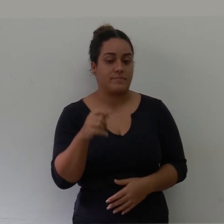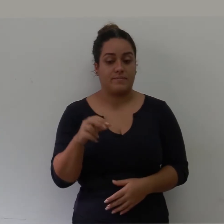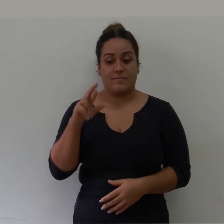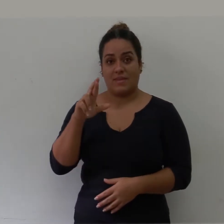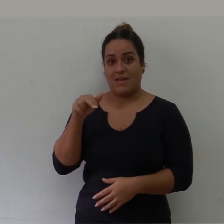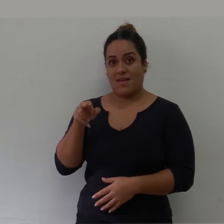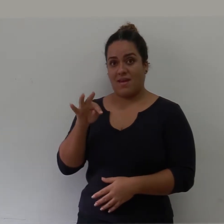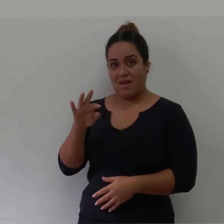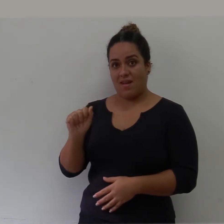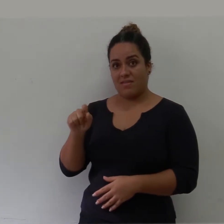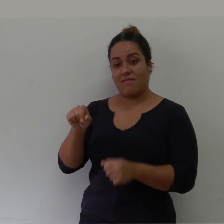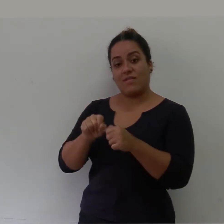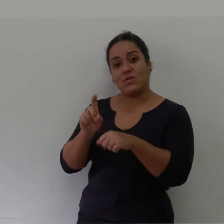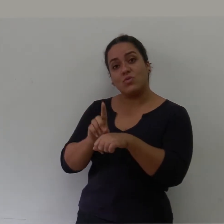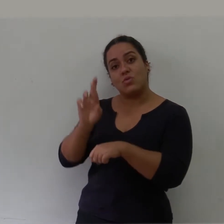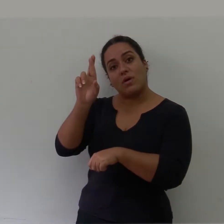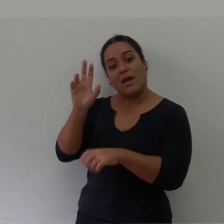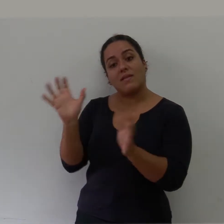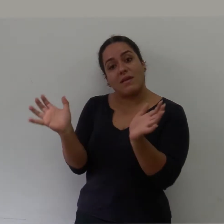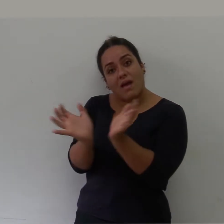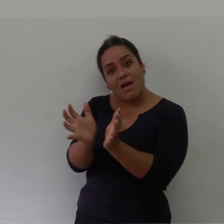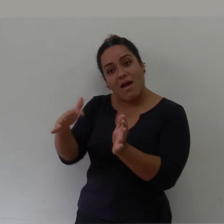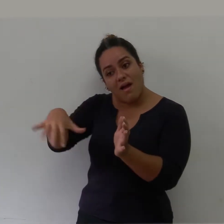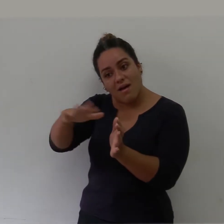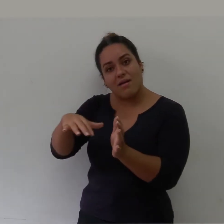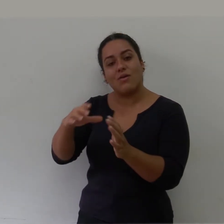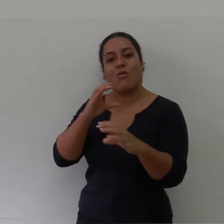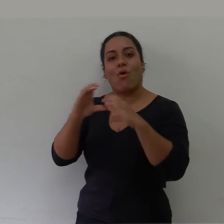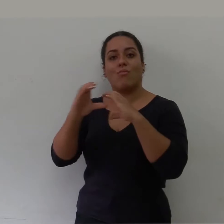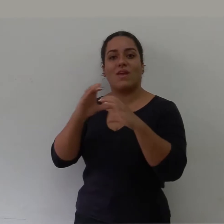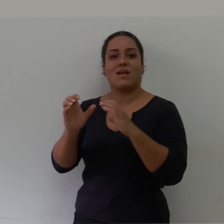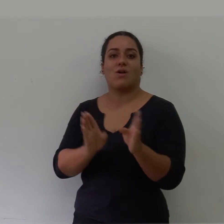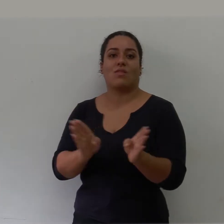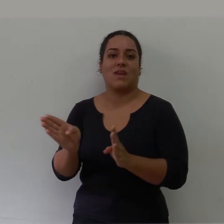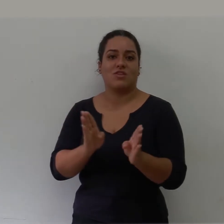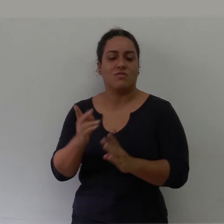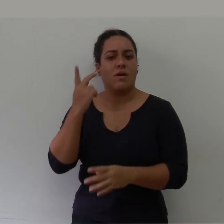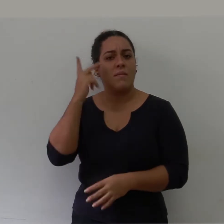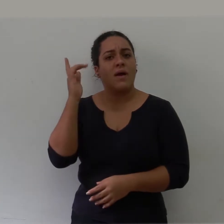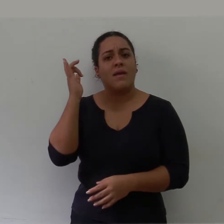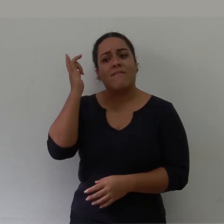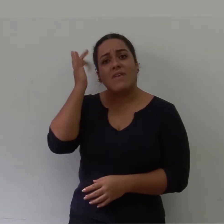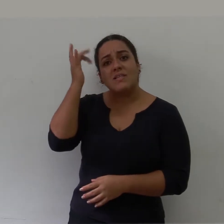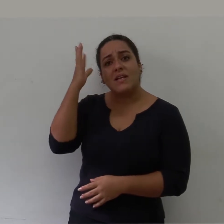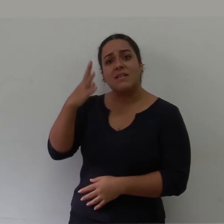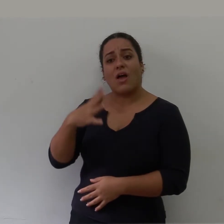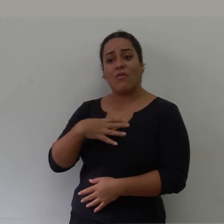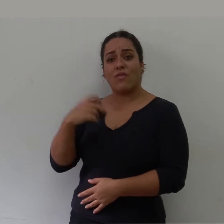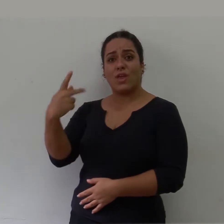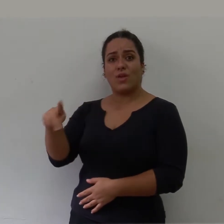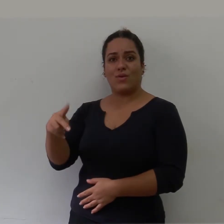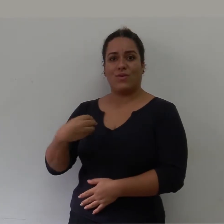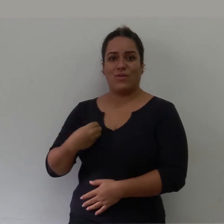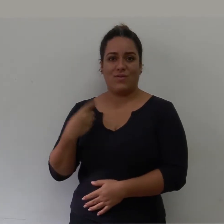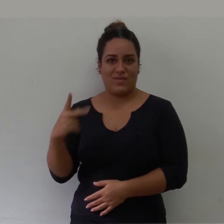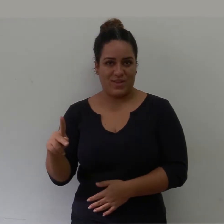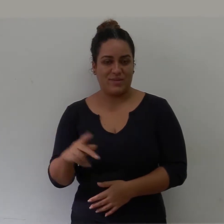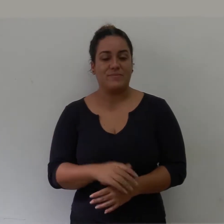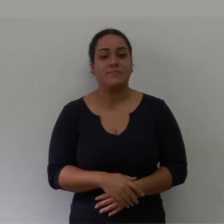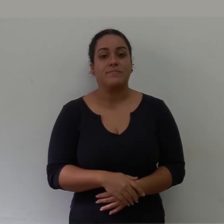comunicação alternativa, estimulada a encontrar soluções para facilitar a vida do filho